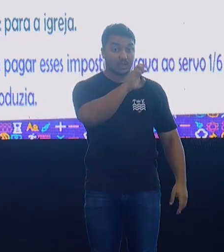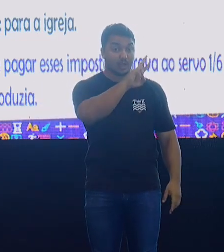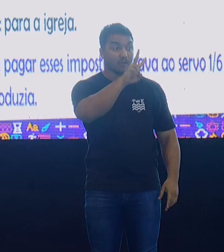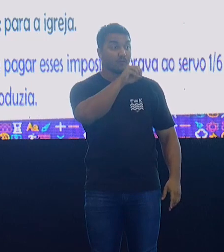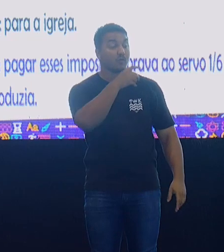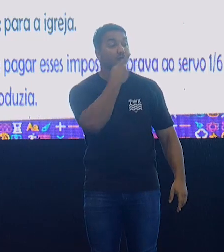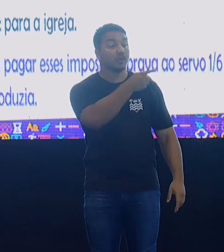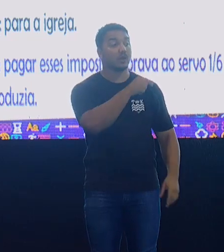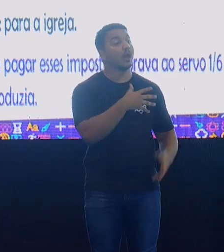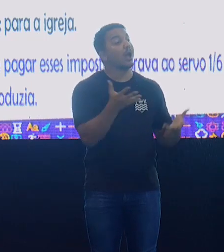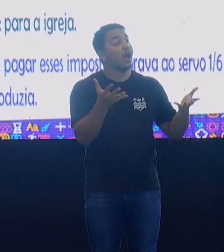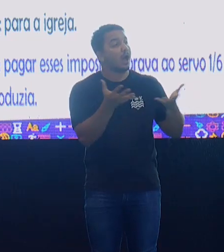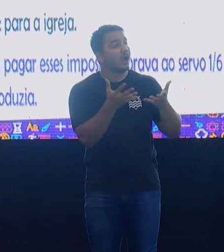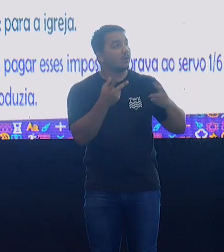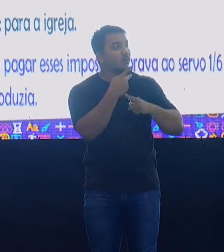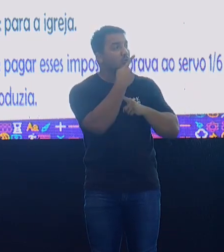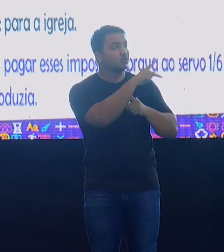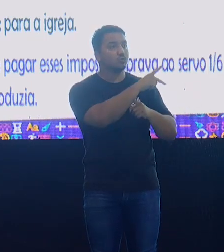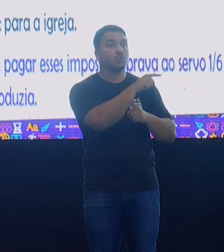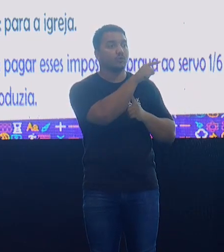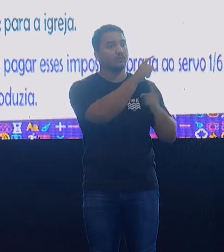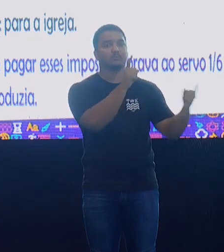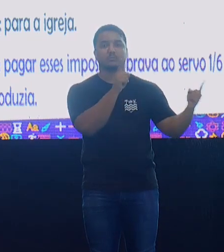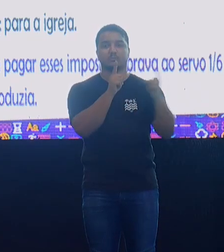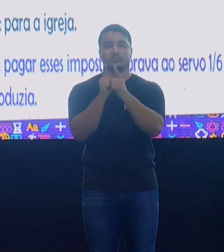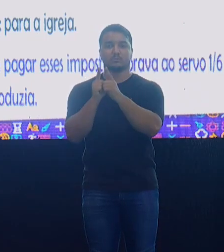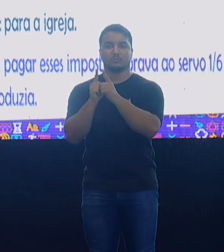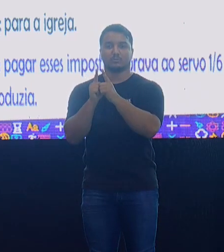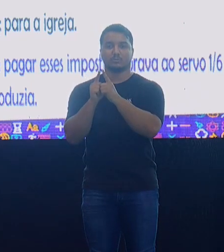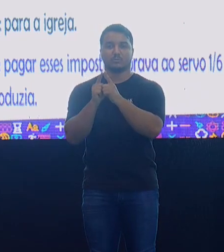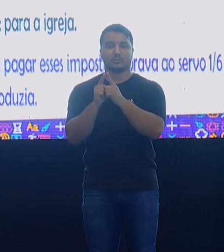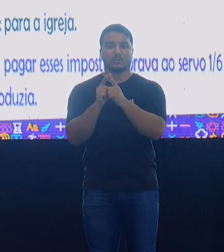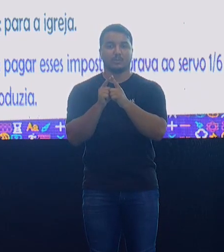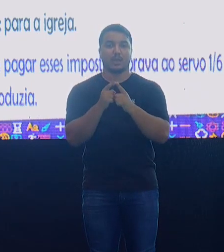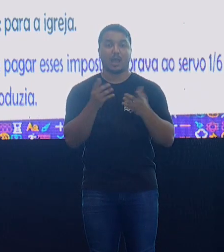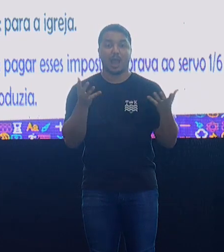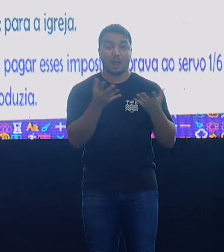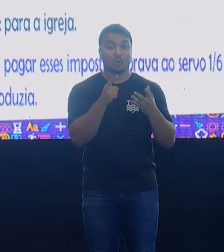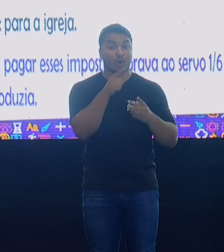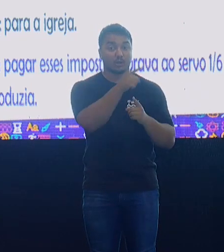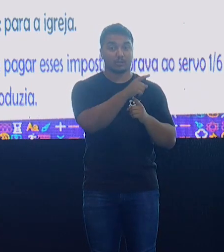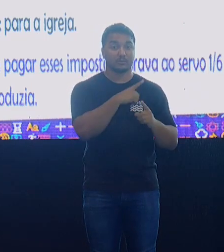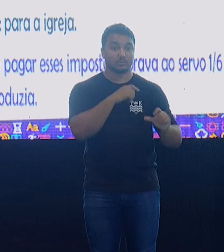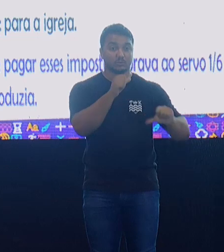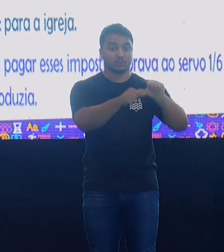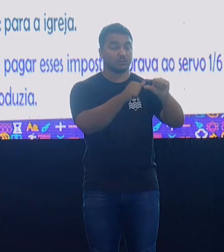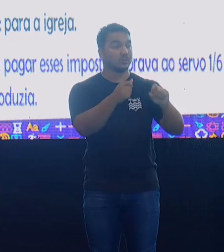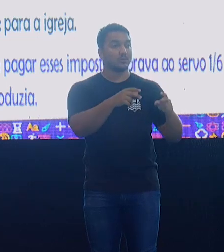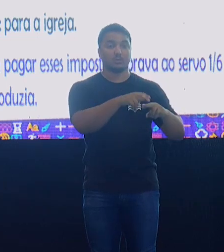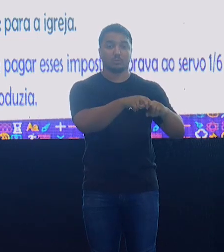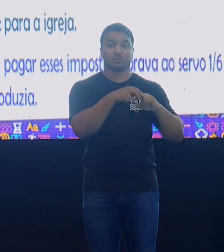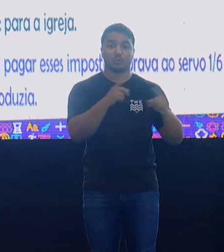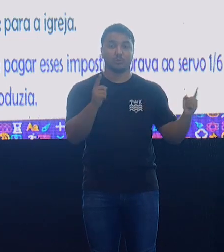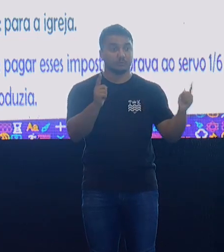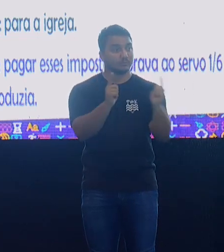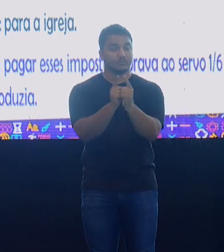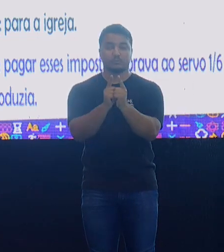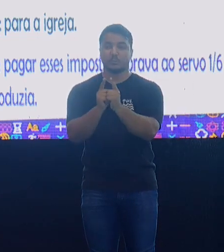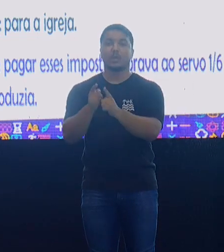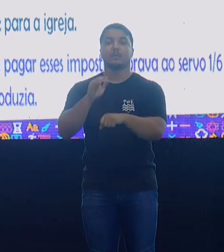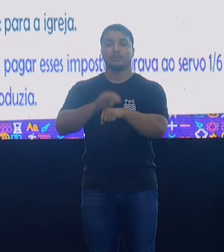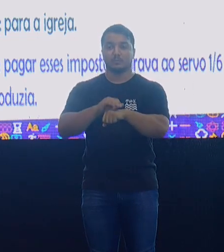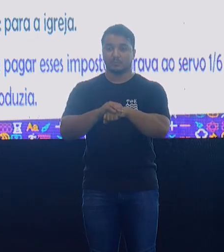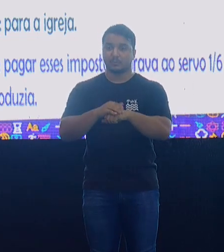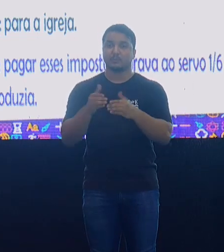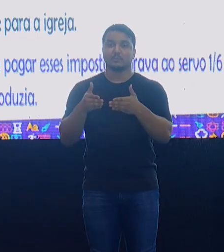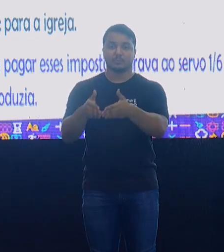e dizia: agora é sua vez. Então o servo tinha que ter relação